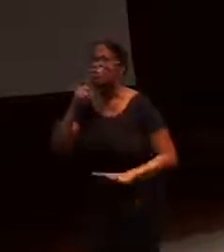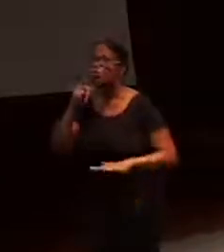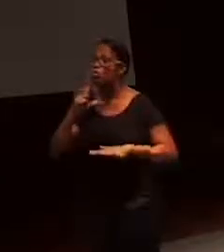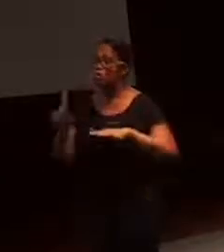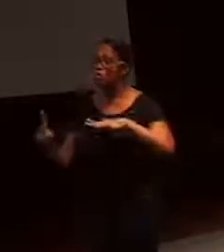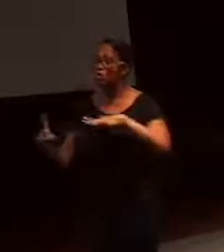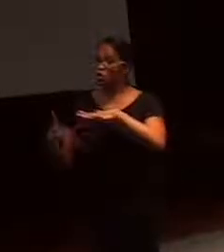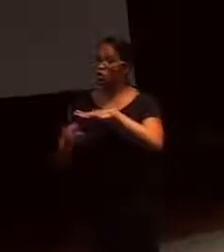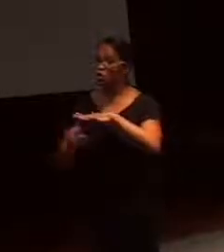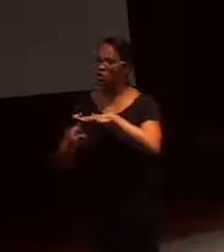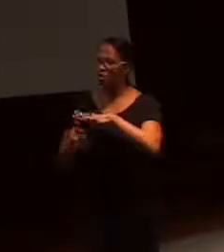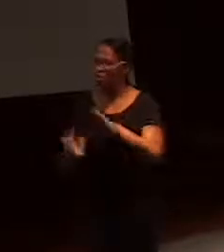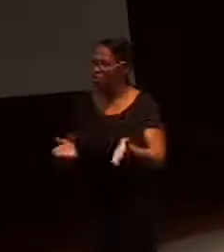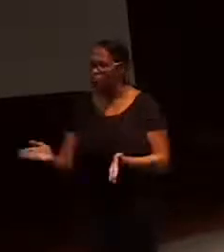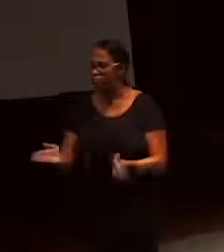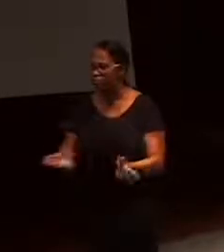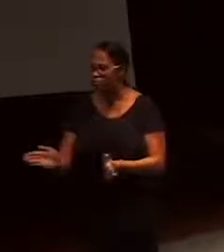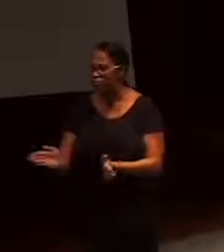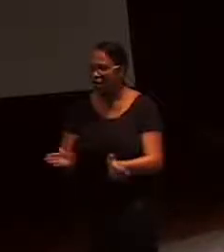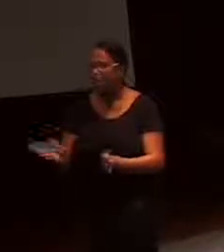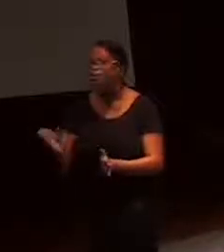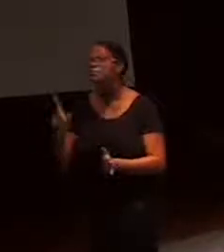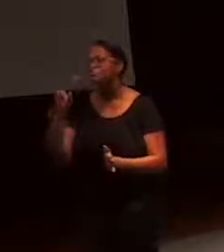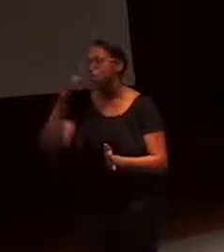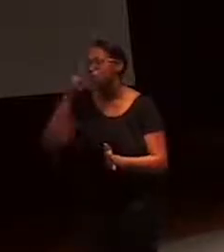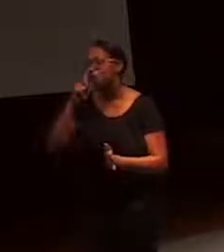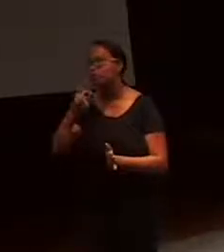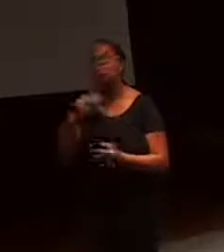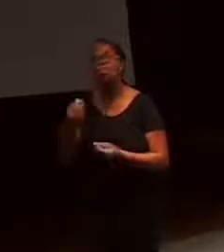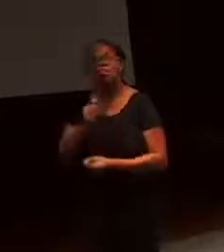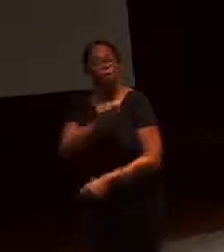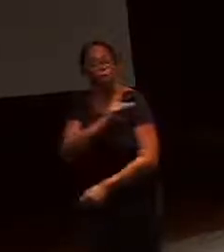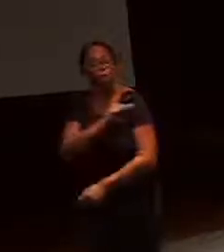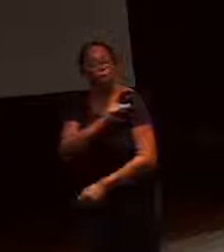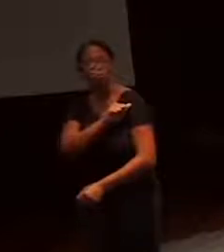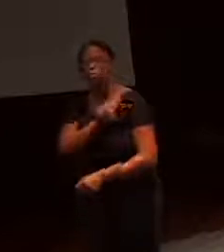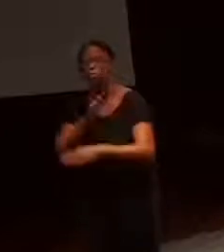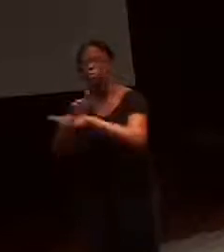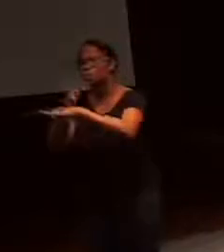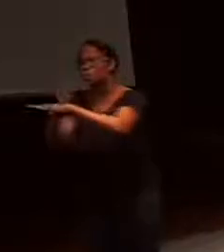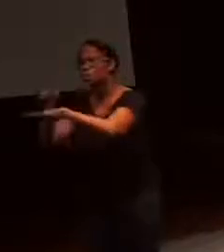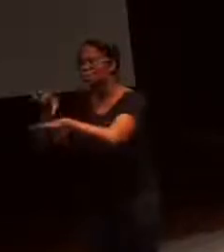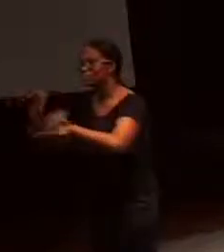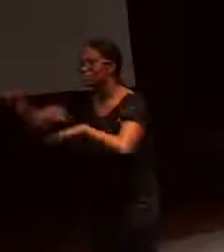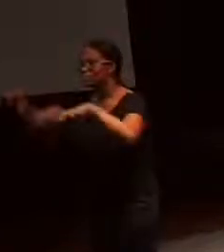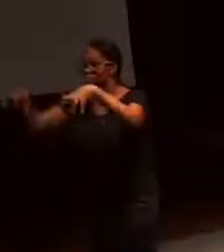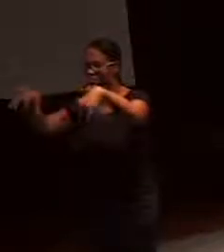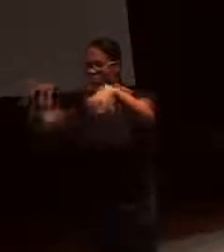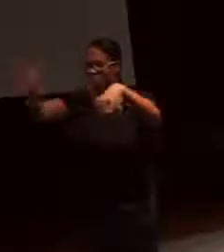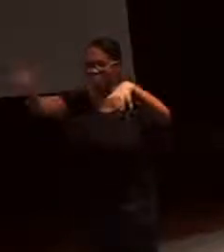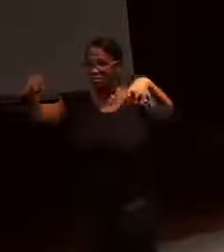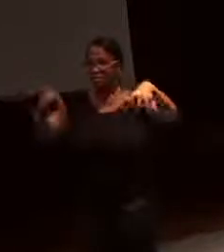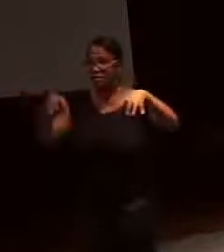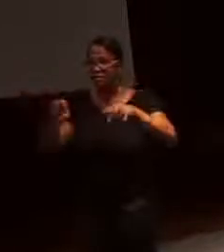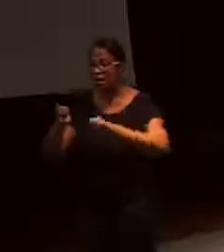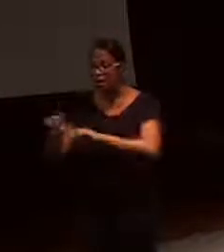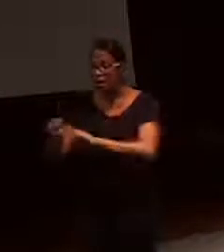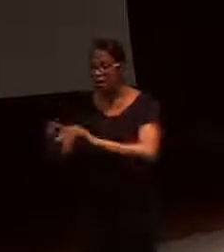propiciar o acesso aos alunos da Fundação Oswaldo Cruz nas unidades onde existe o ensino e a